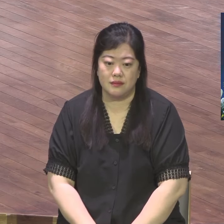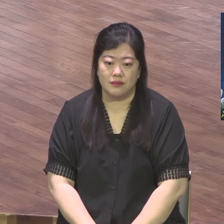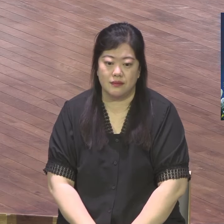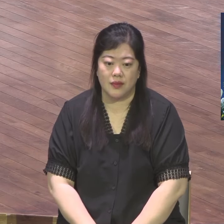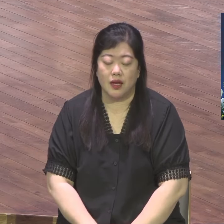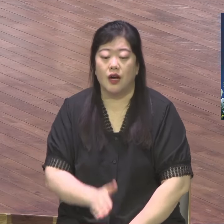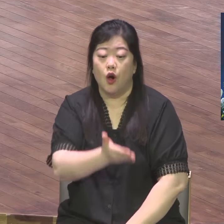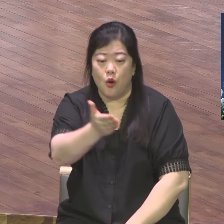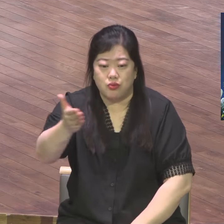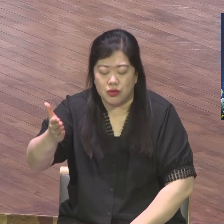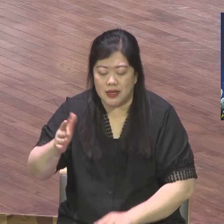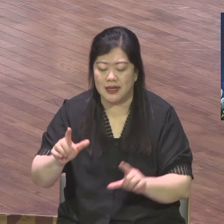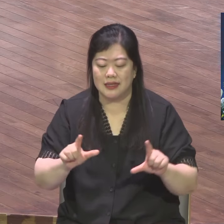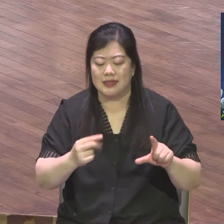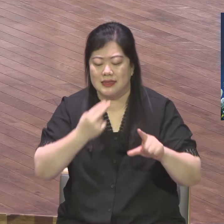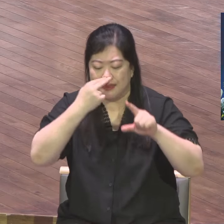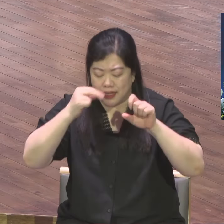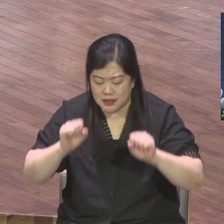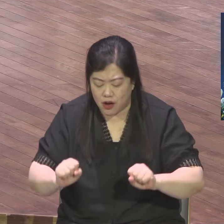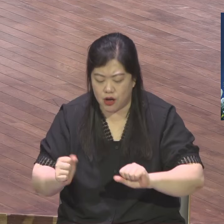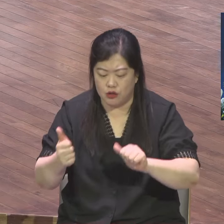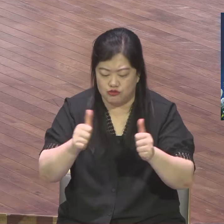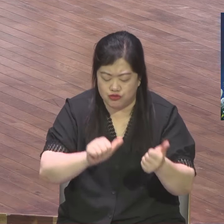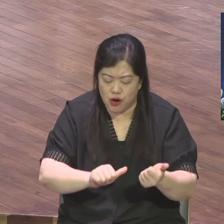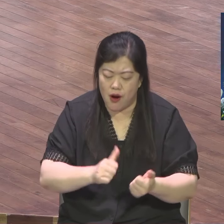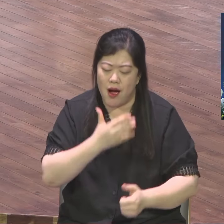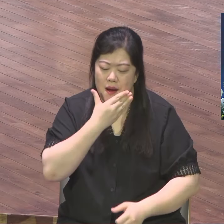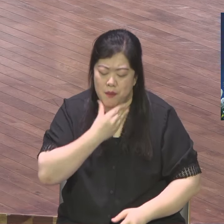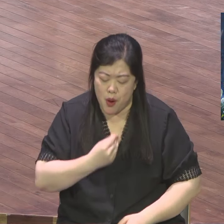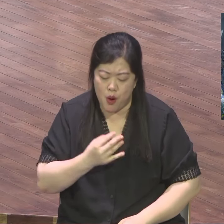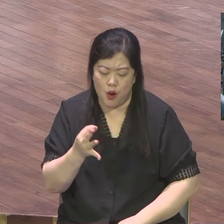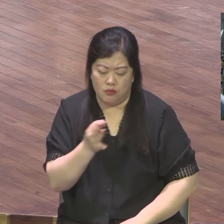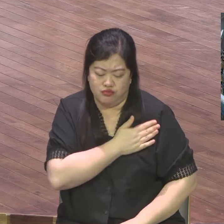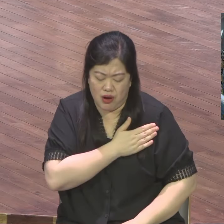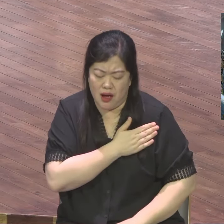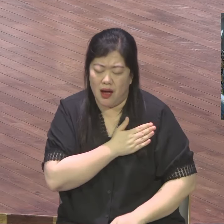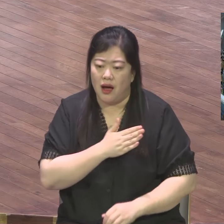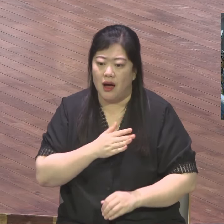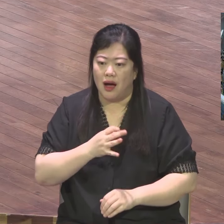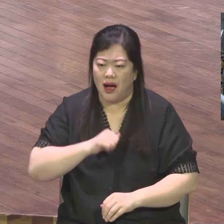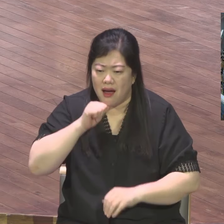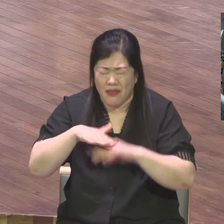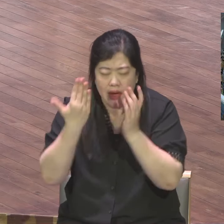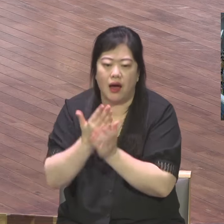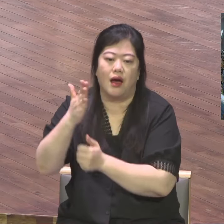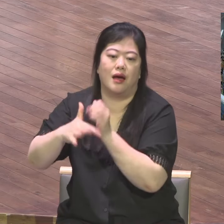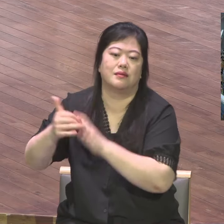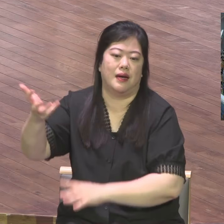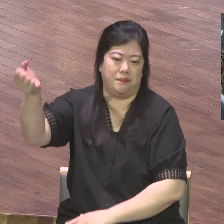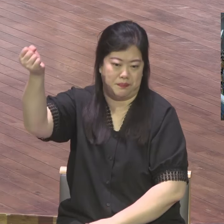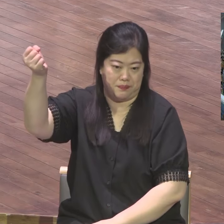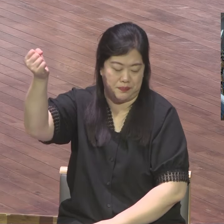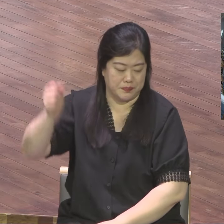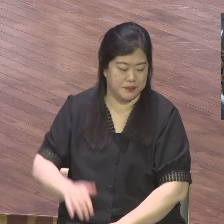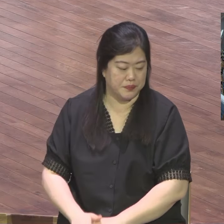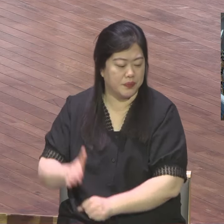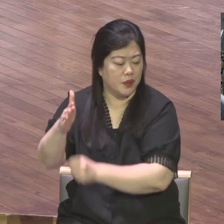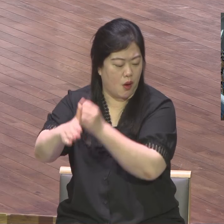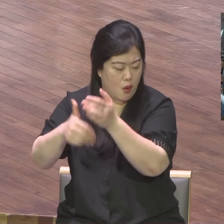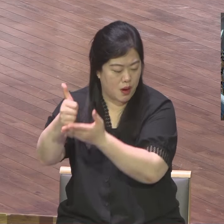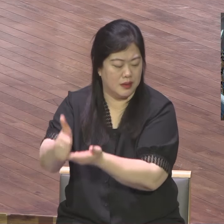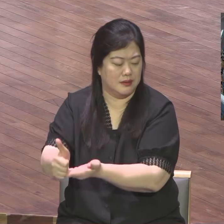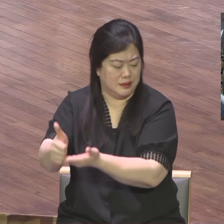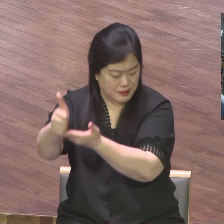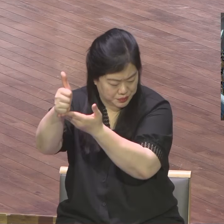있습니다. 잠언 3장 9절 10절에 내 재물과 내 소산물의 처음 익은 열매로 여호와를 공경하라. 그리하면